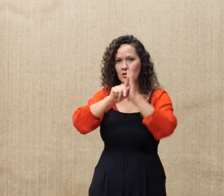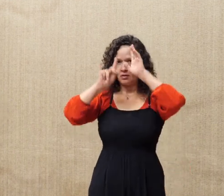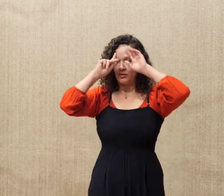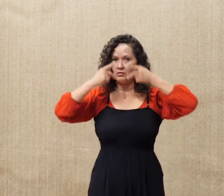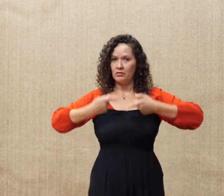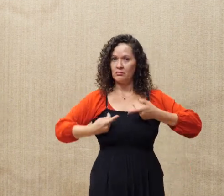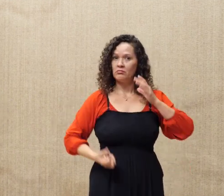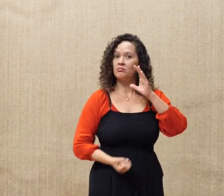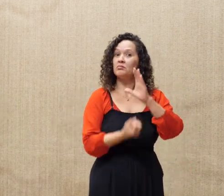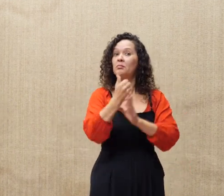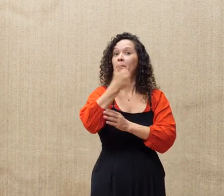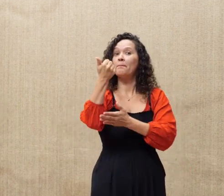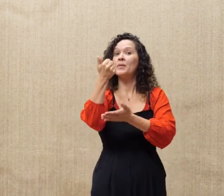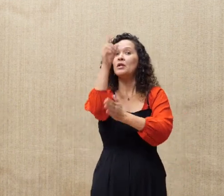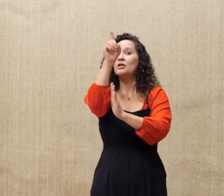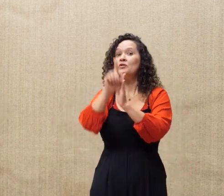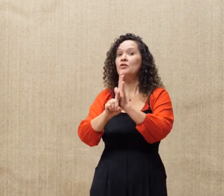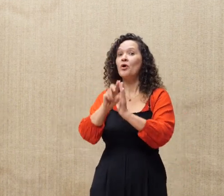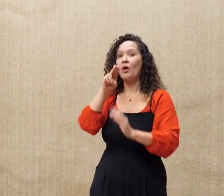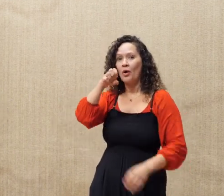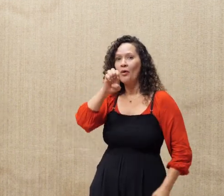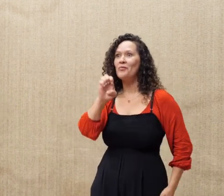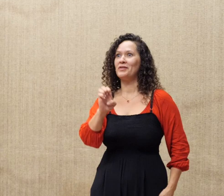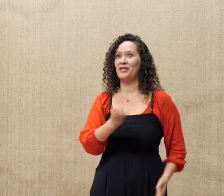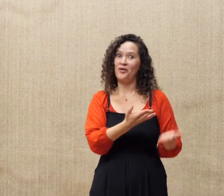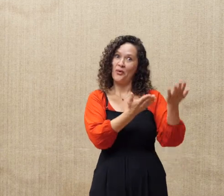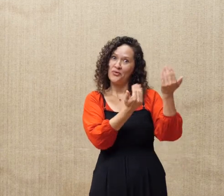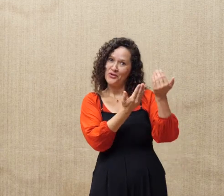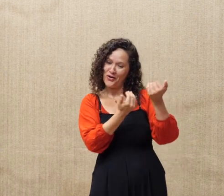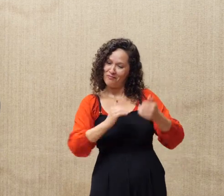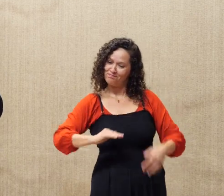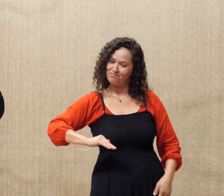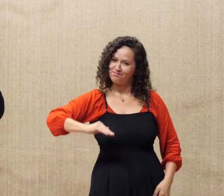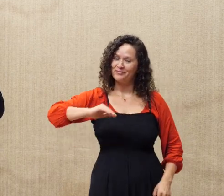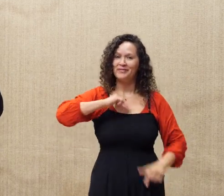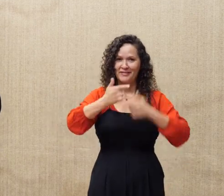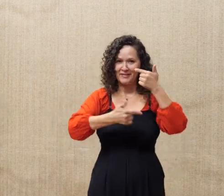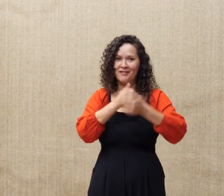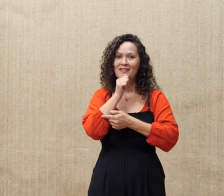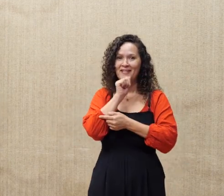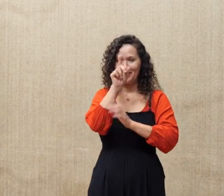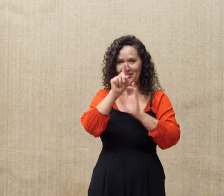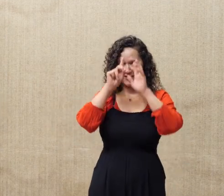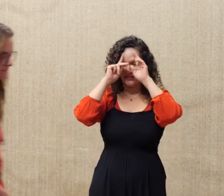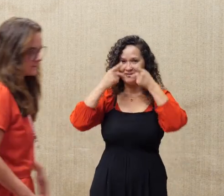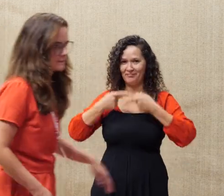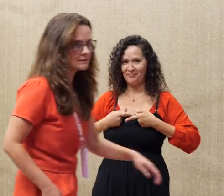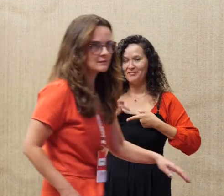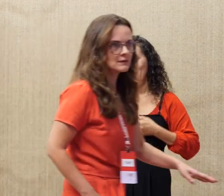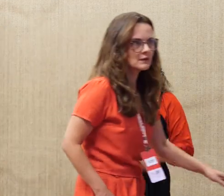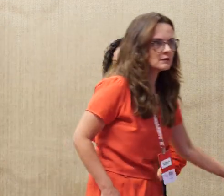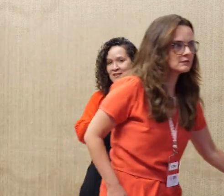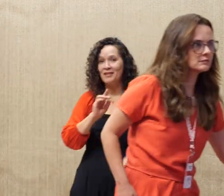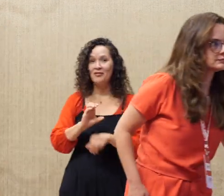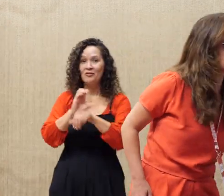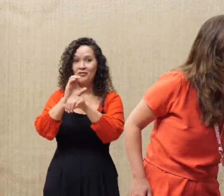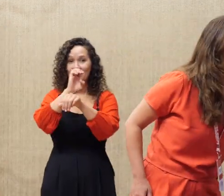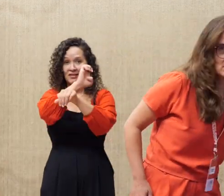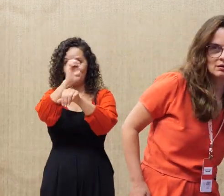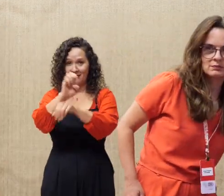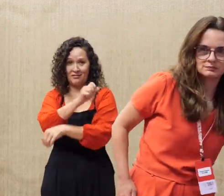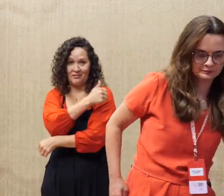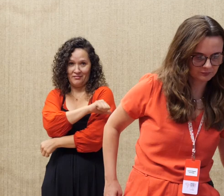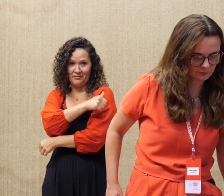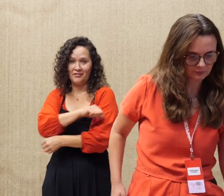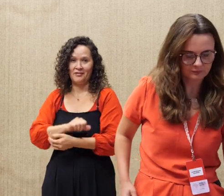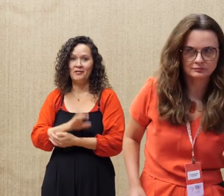criei a primeira diretoria de Direitos Humanos da UNE, então desde a minha adolescência eu milito na área de Direitos Humanos, fui presidente do Conselho Estadual de Direitos Humanos do Rio de